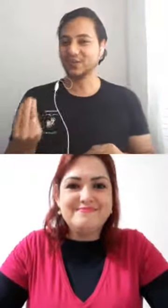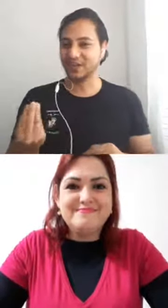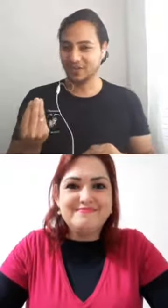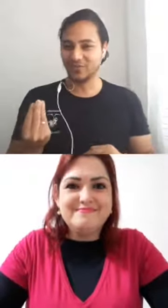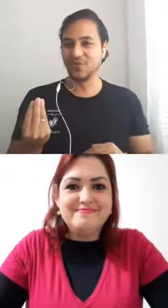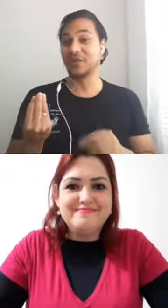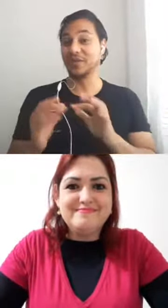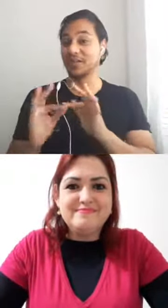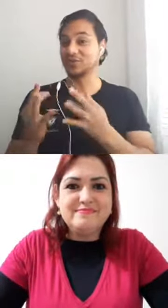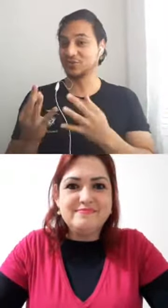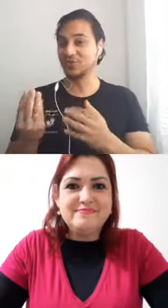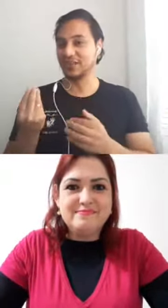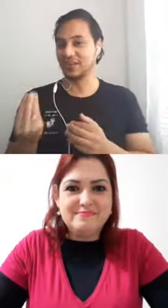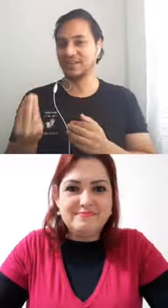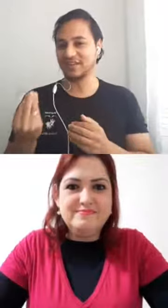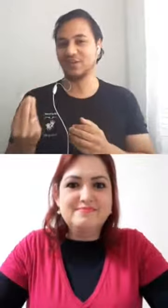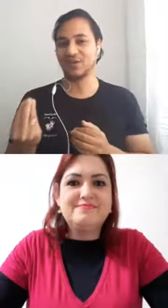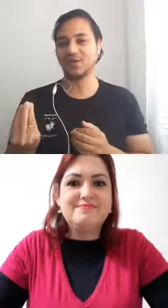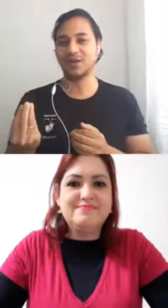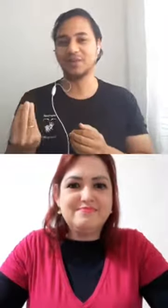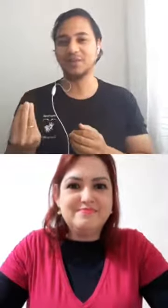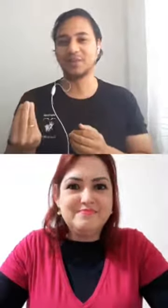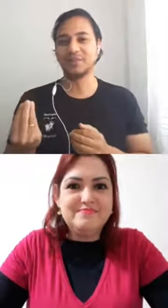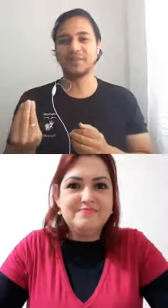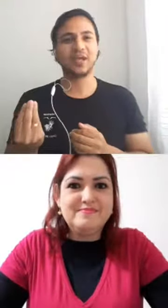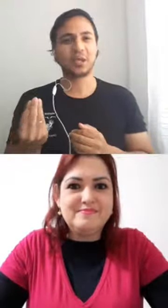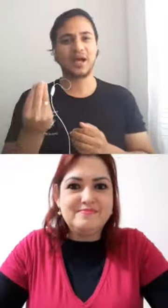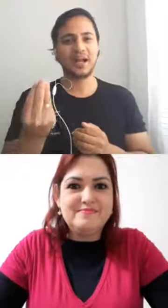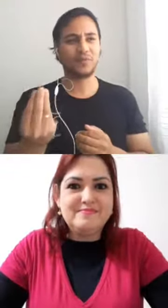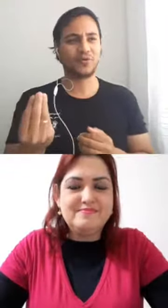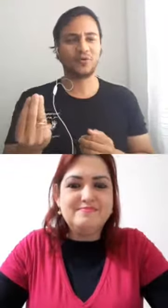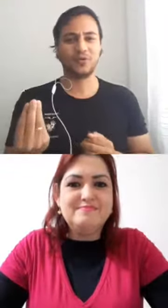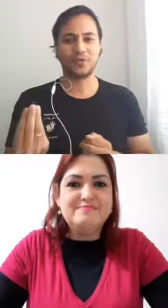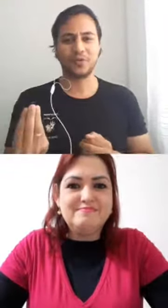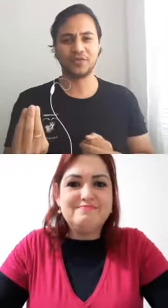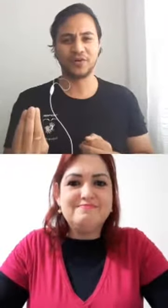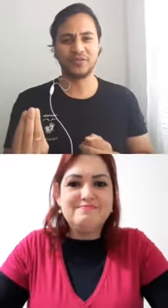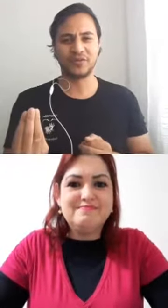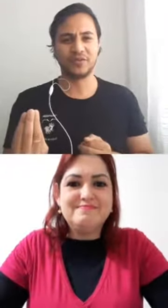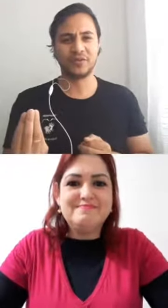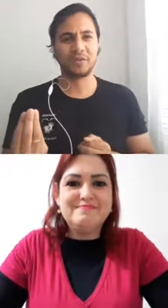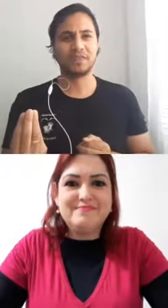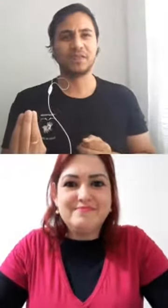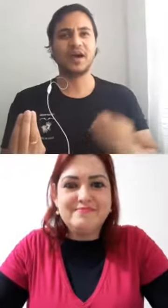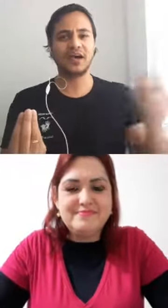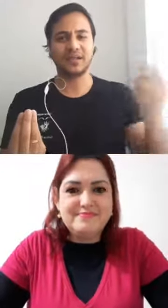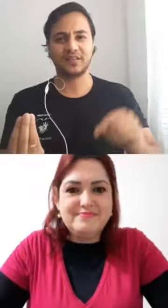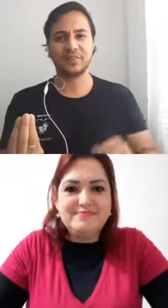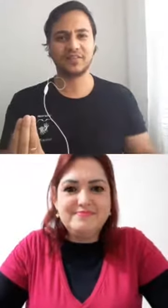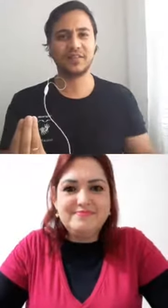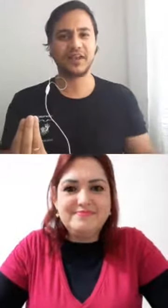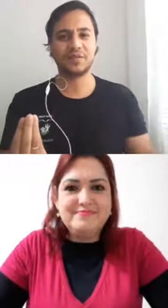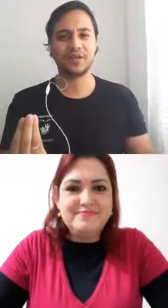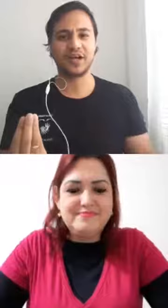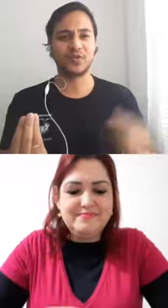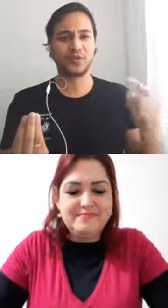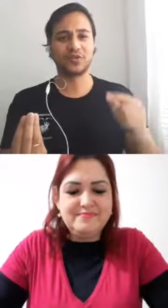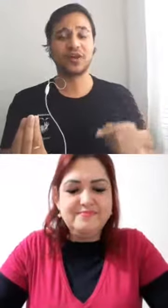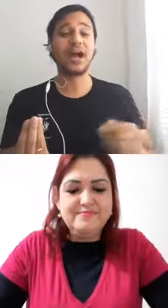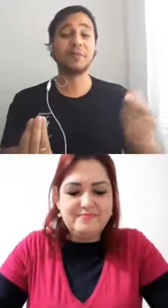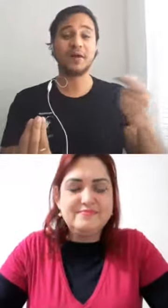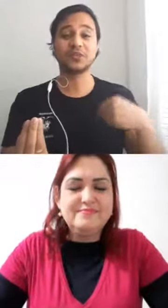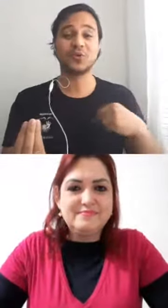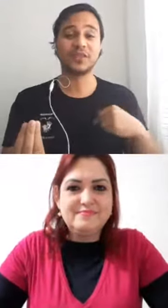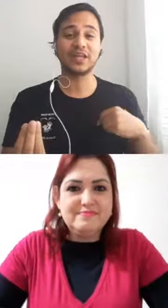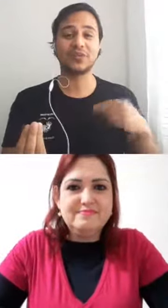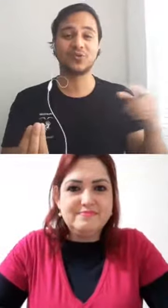essa união, ou a família do surdo que tem que ter essa união com o intérprete, tem que chegar lá pro promotor do evento. Ah, eu preciso de intérprete. Aí o promotor,